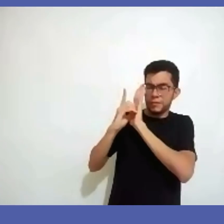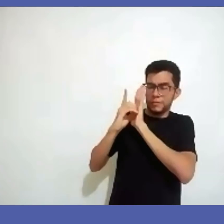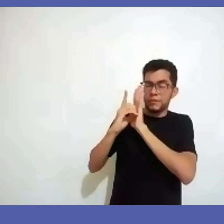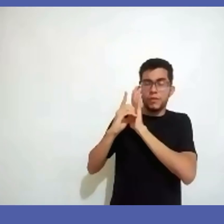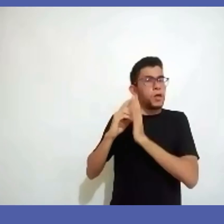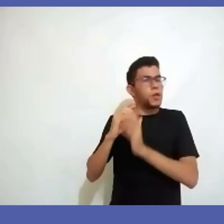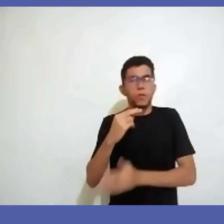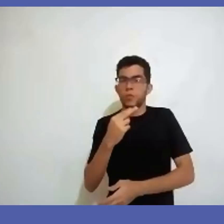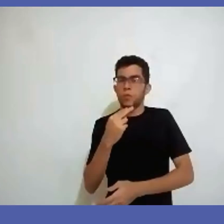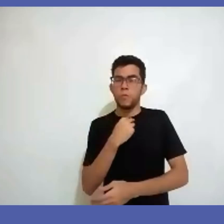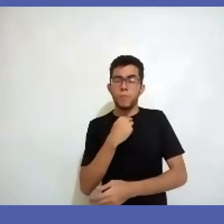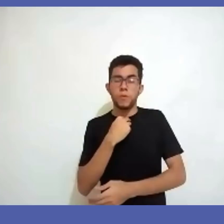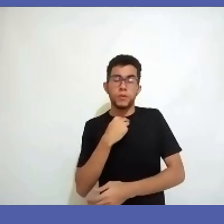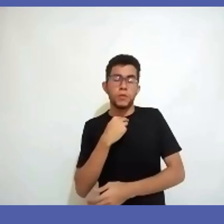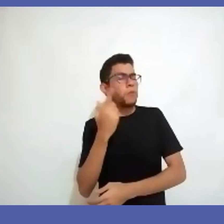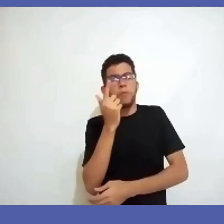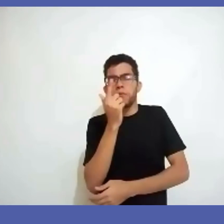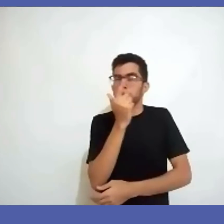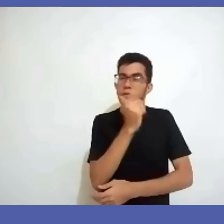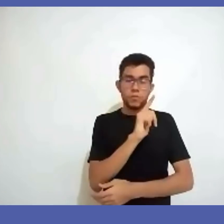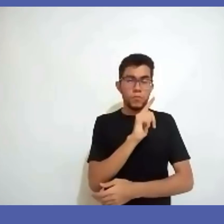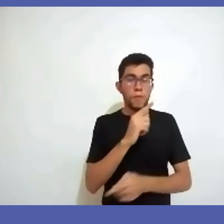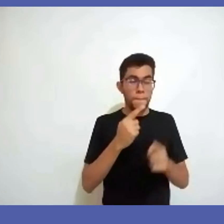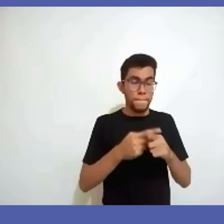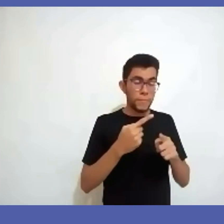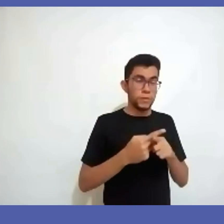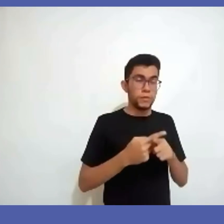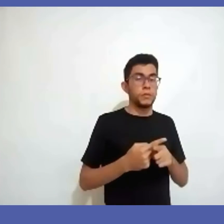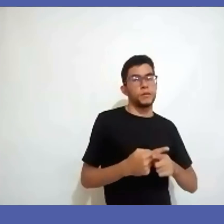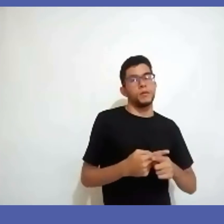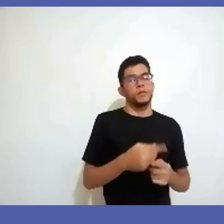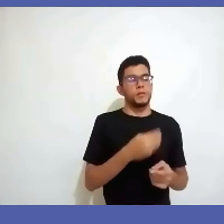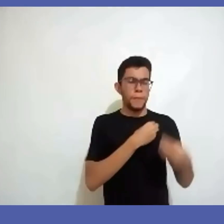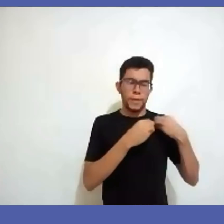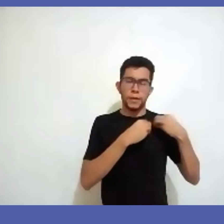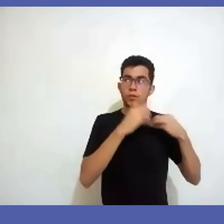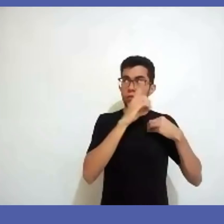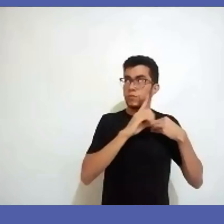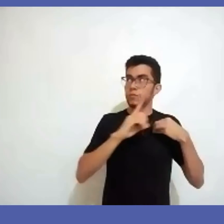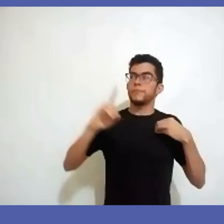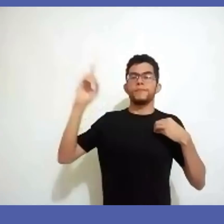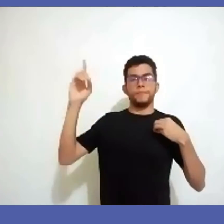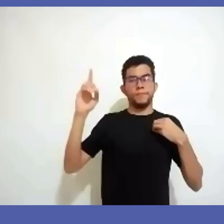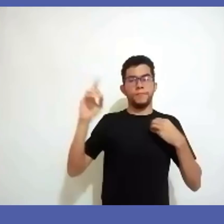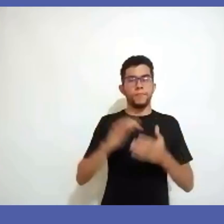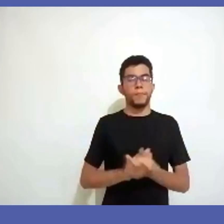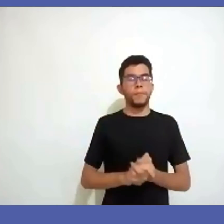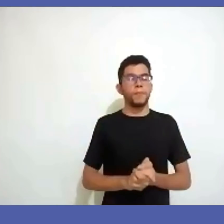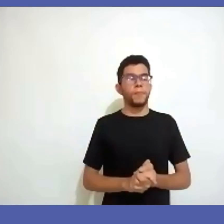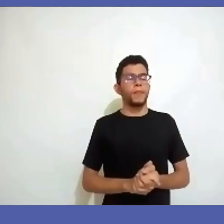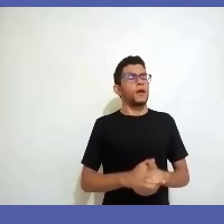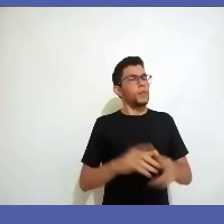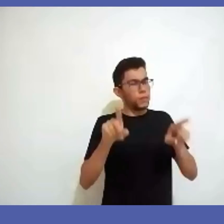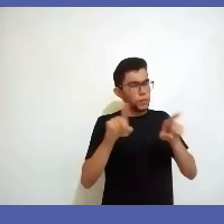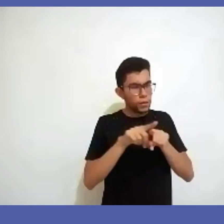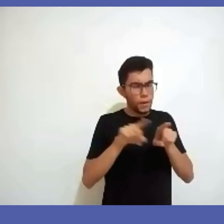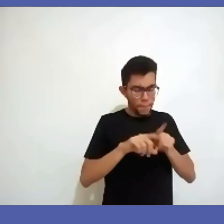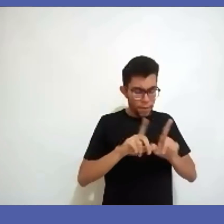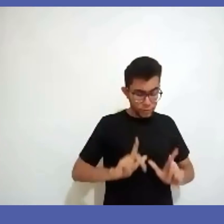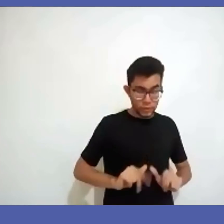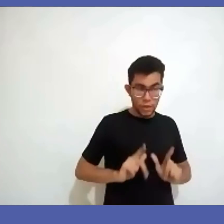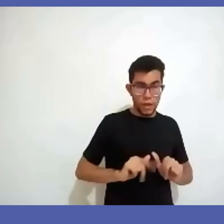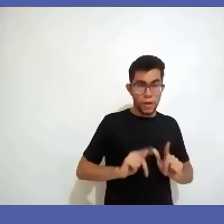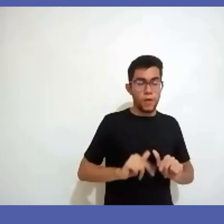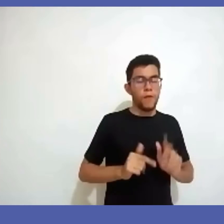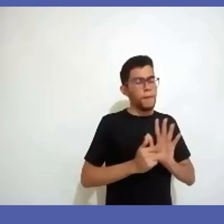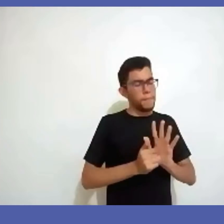deveria viver pela palavra de Deus, com simplicidade e obediência, como nós fazemos hoje,